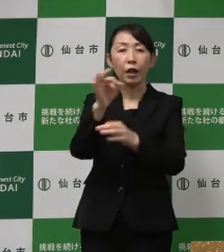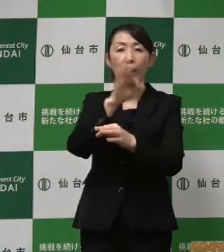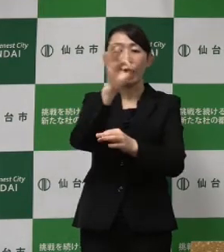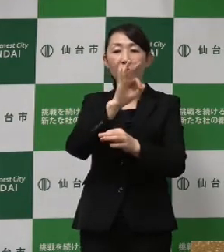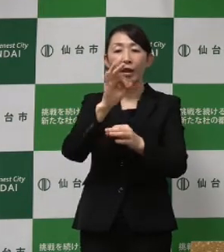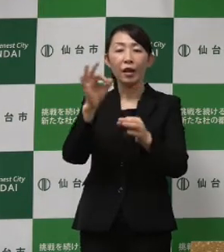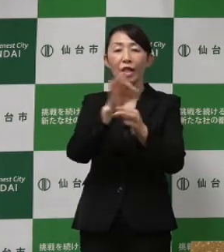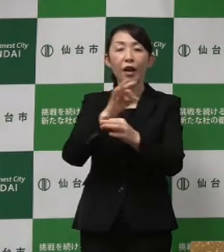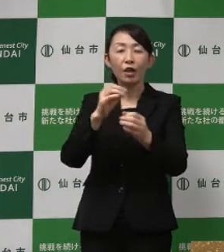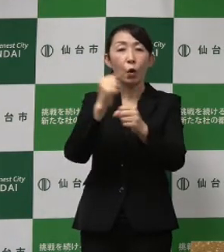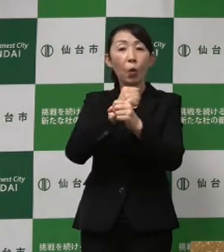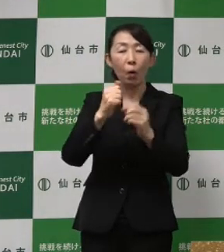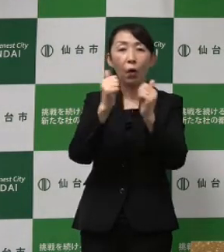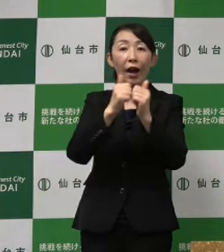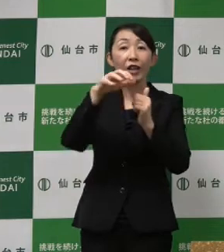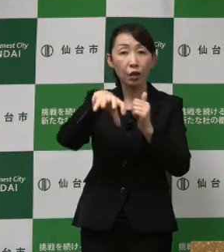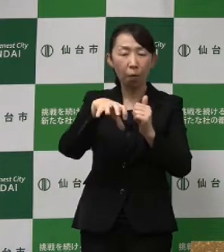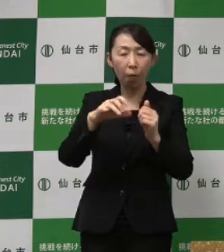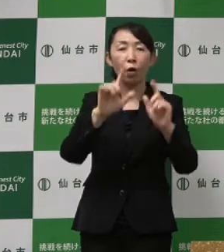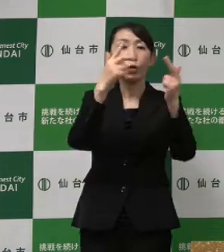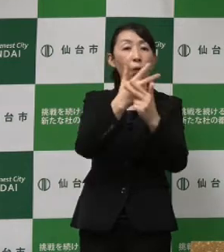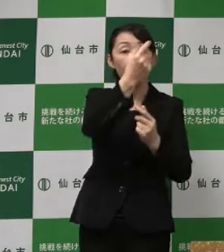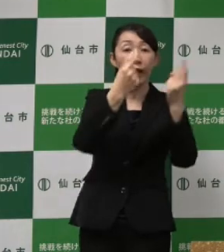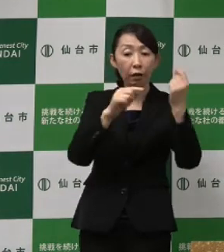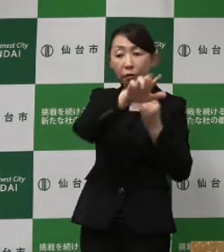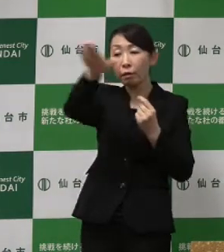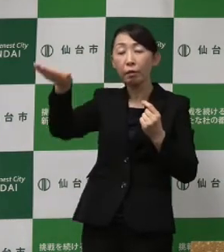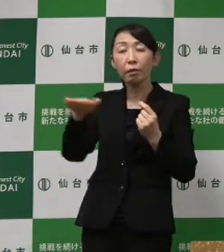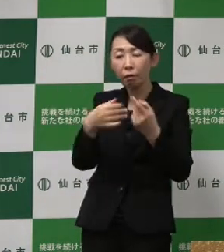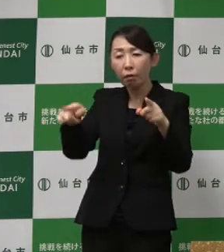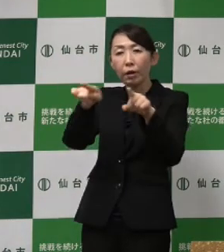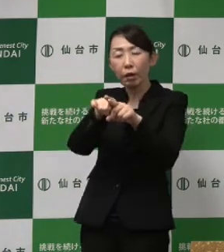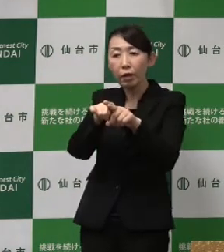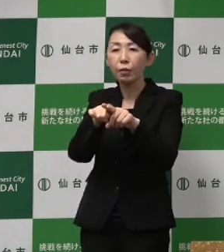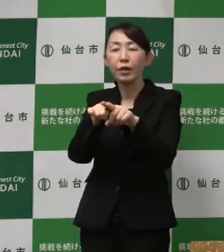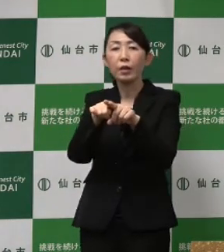とか東北大学など多くの方々とタッグを組んで、